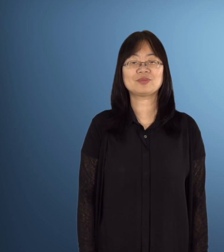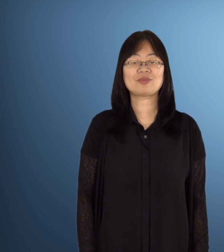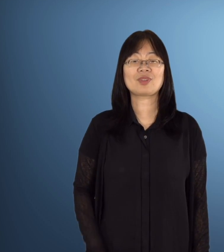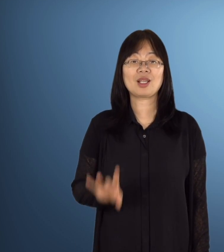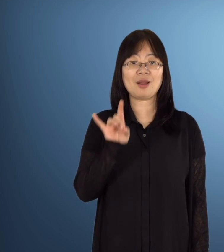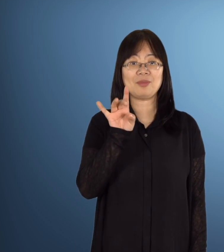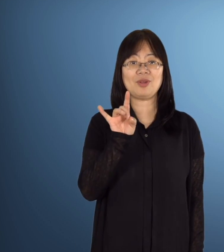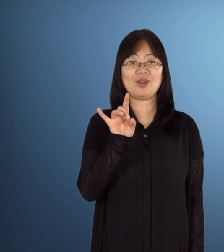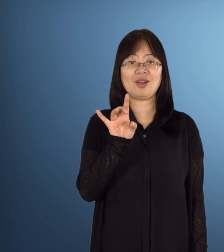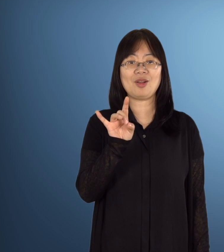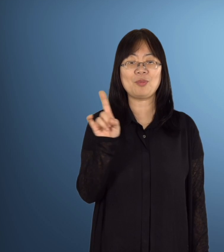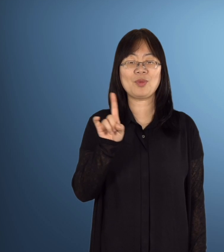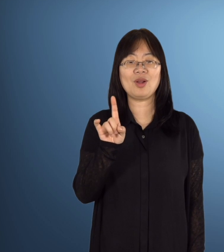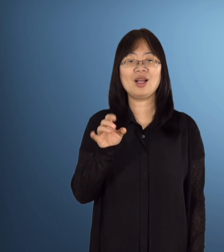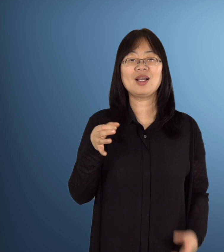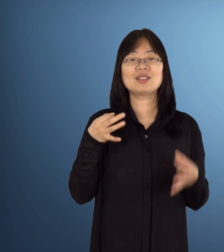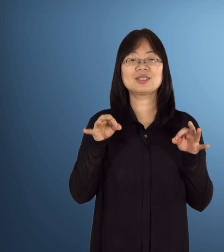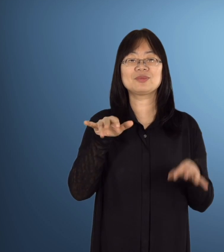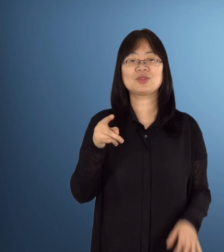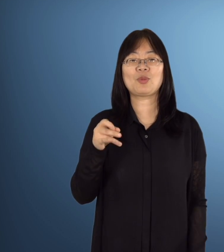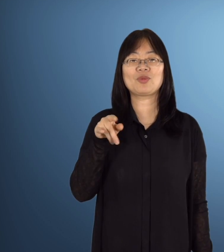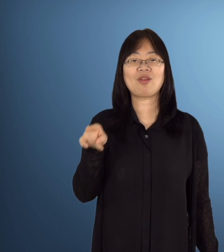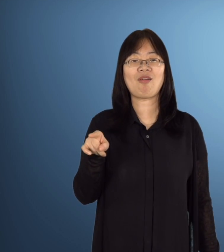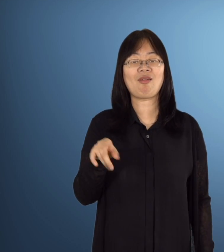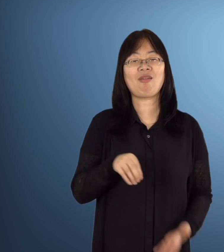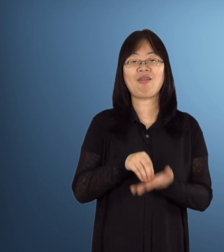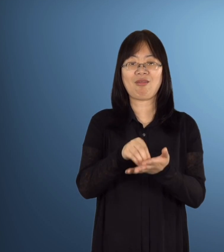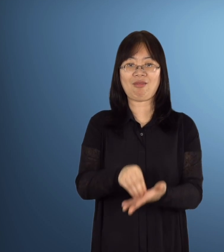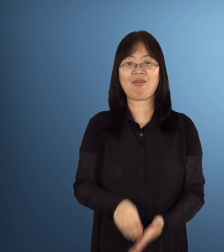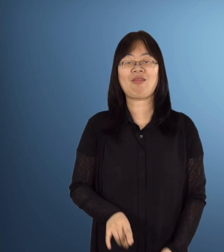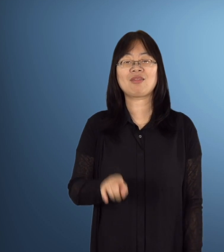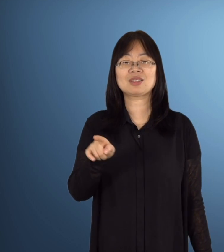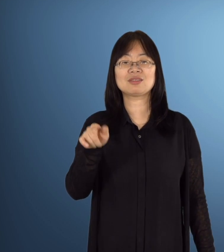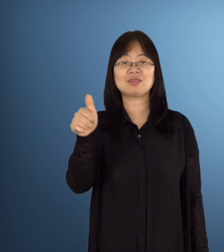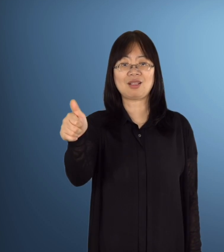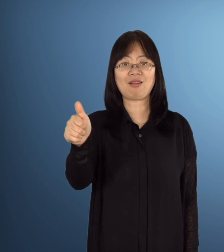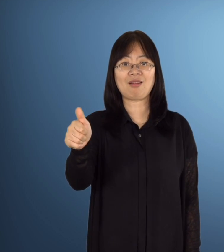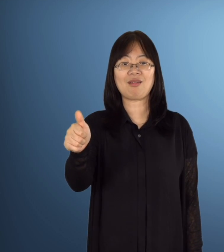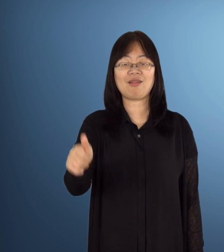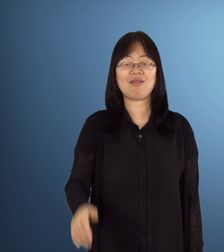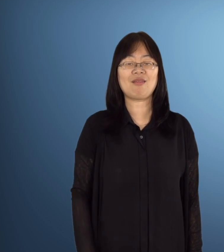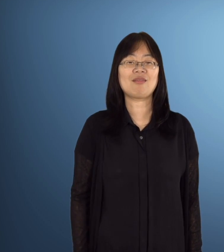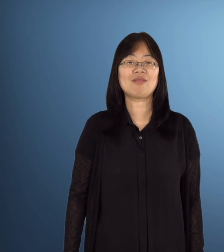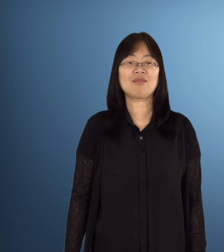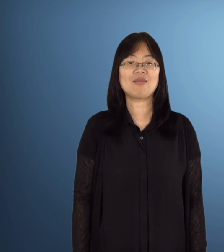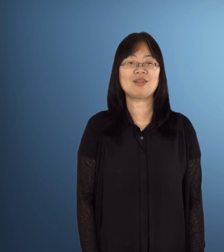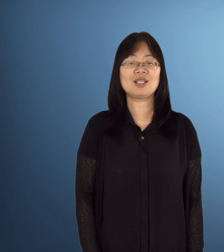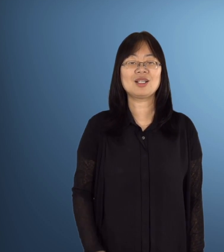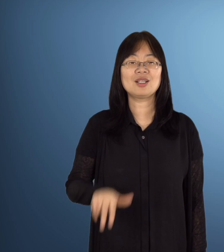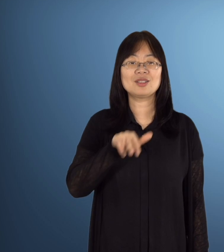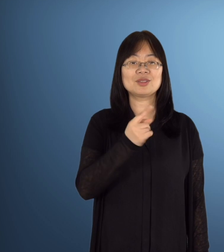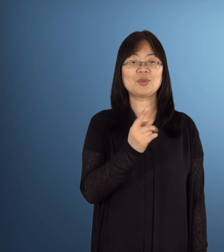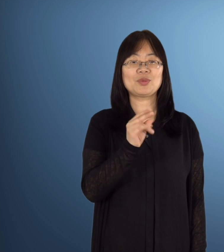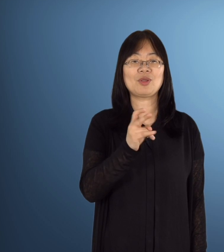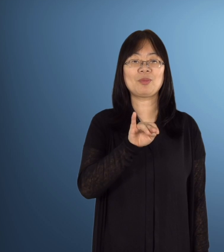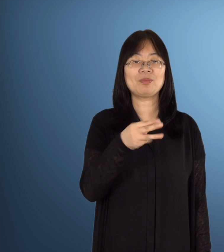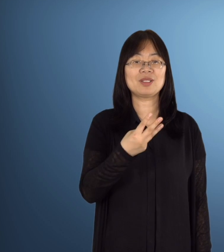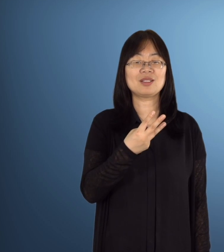한 번은 그 김종서 씨가 나왔어요. 그분이 그 조용필 씨